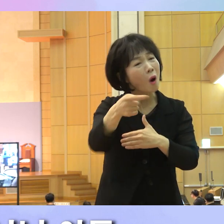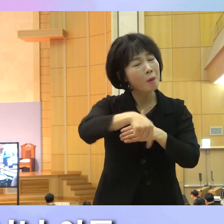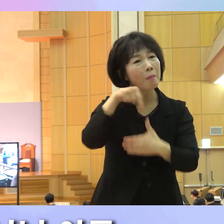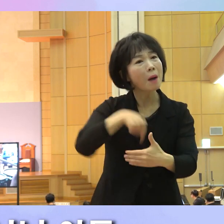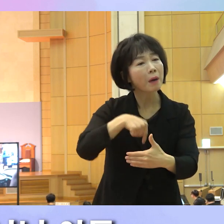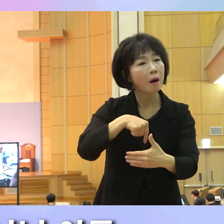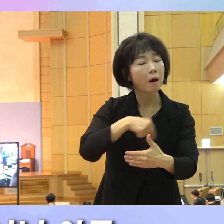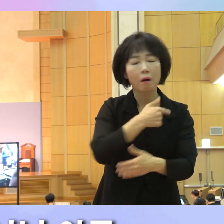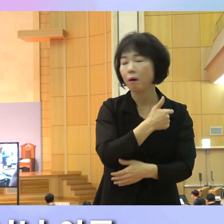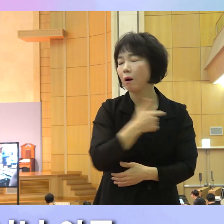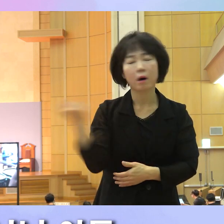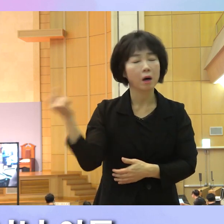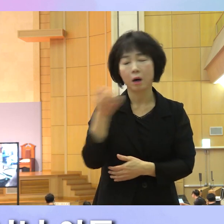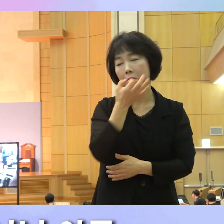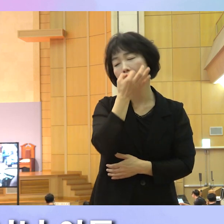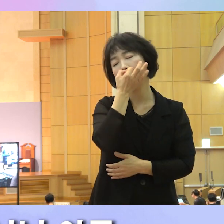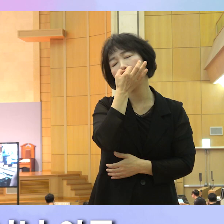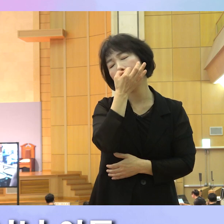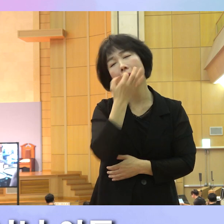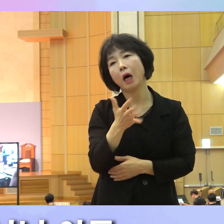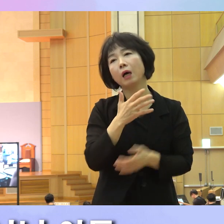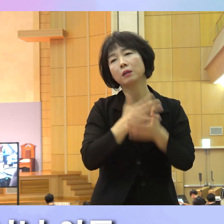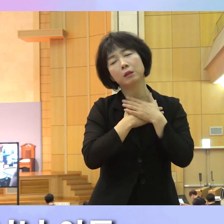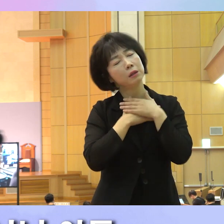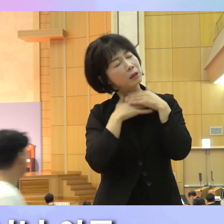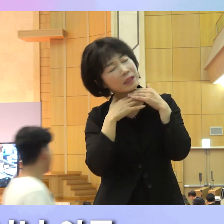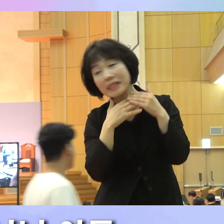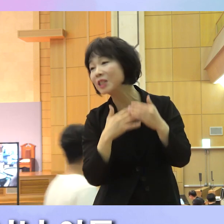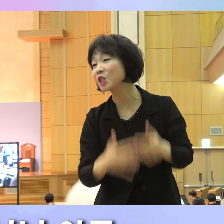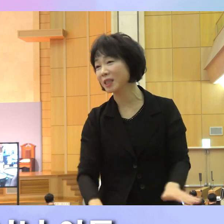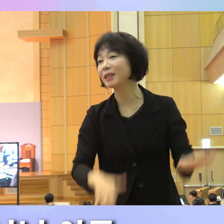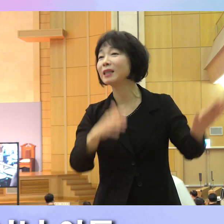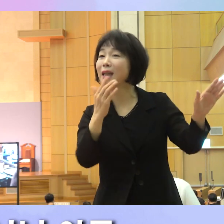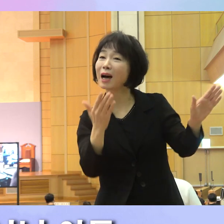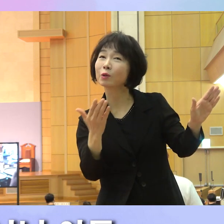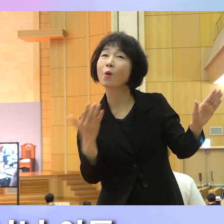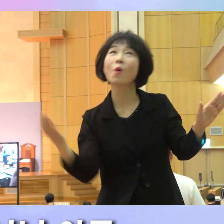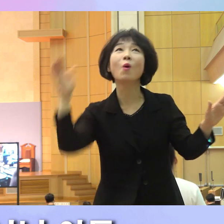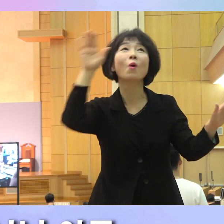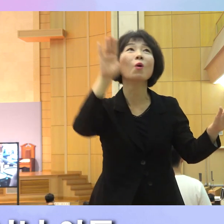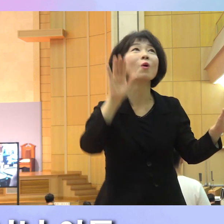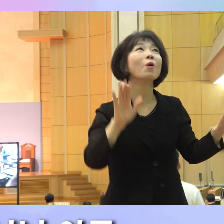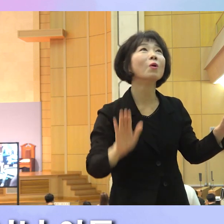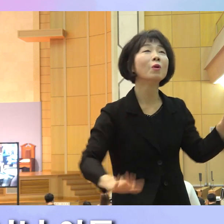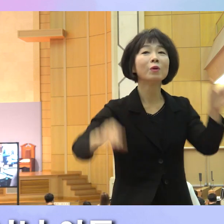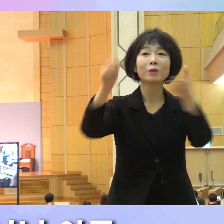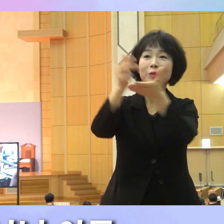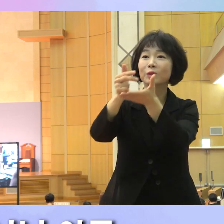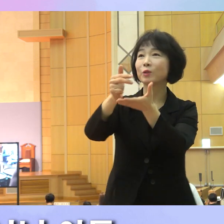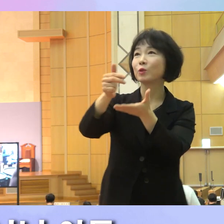내 맘이 힘에 겨워 지칠지라도